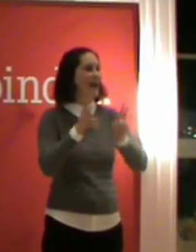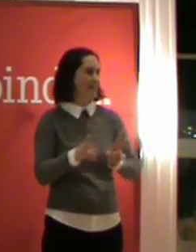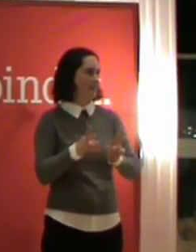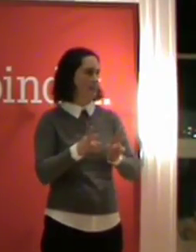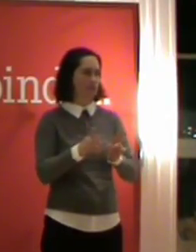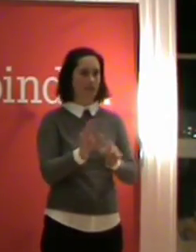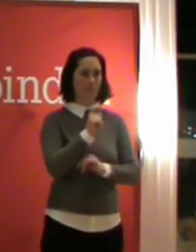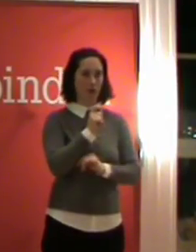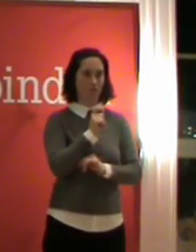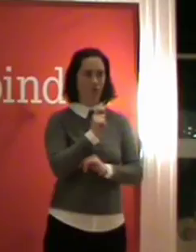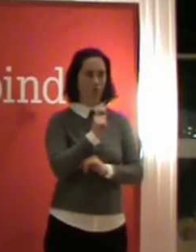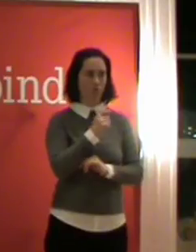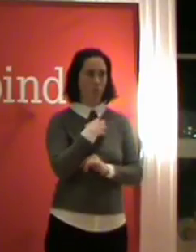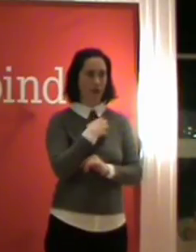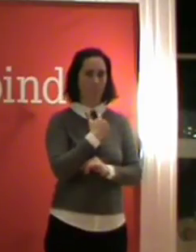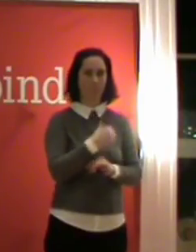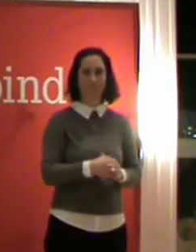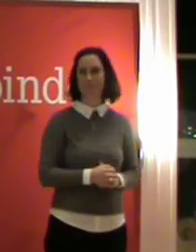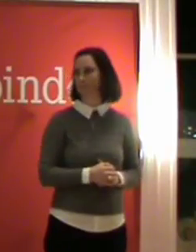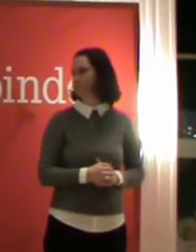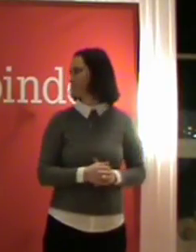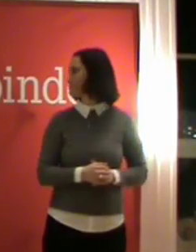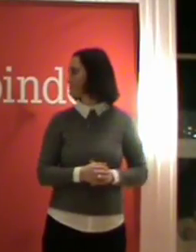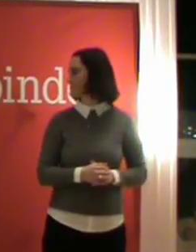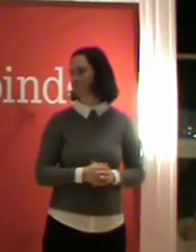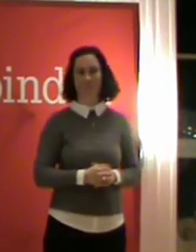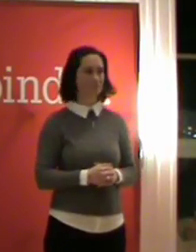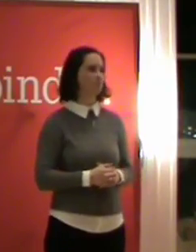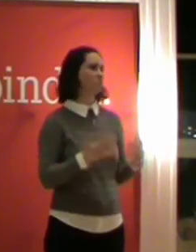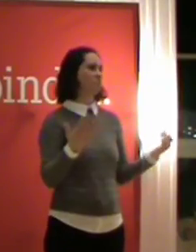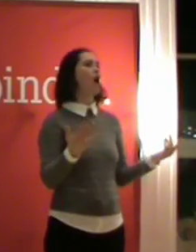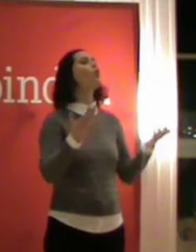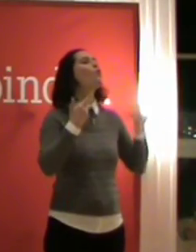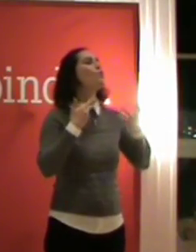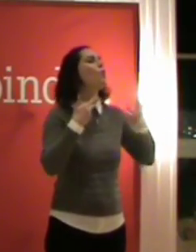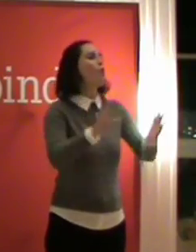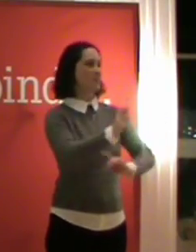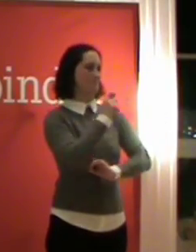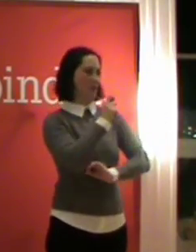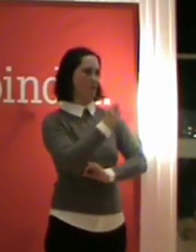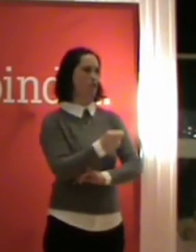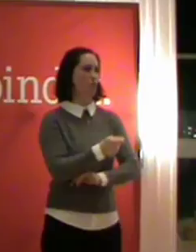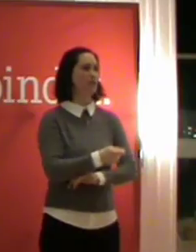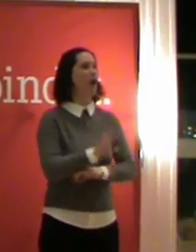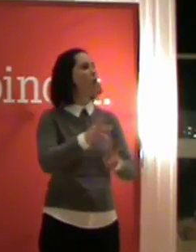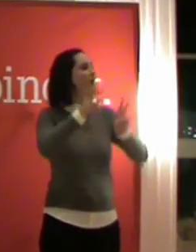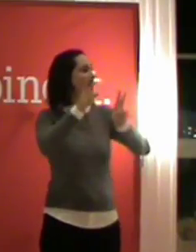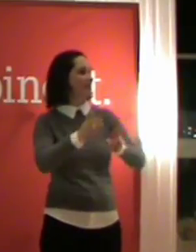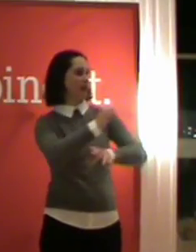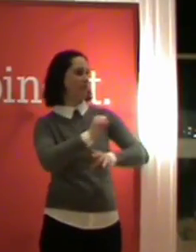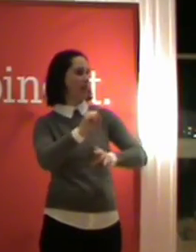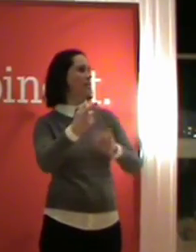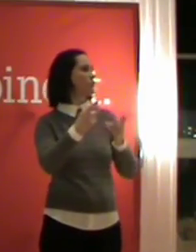Rechtsvertreter, mit unserem... Es geht auch ohne. mit unserem Rechtsvertreter